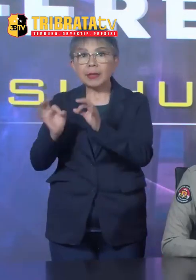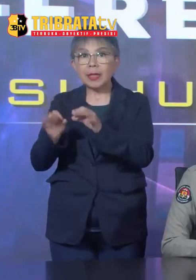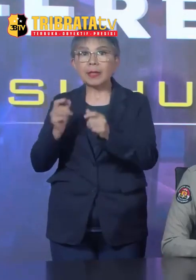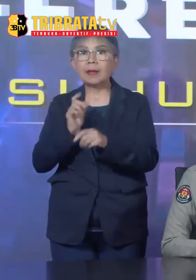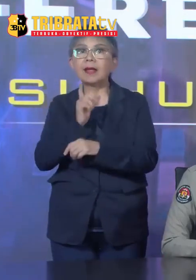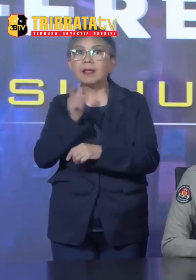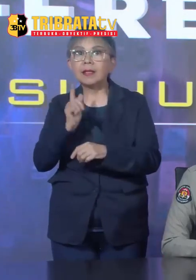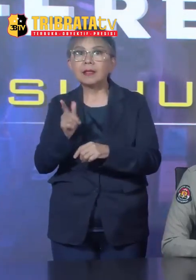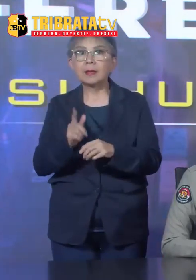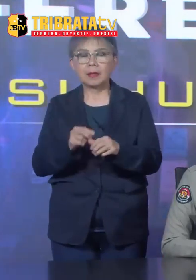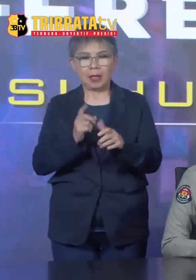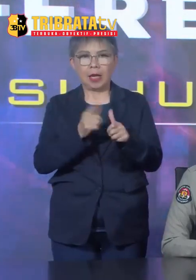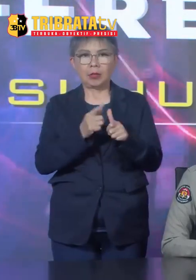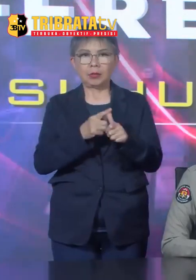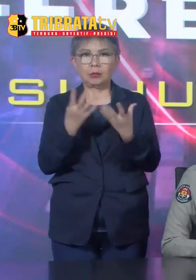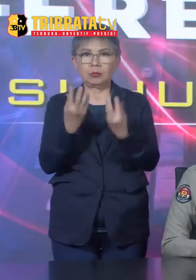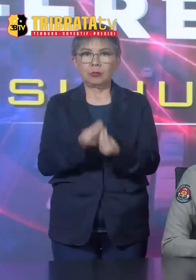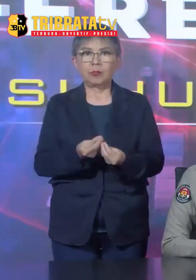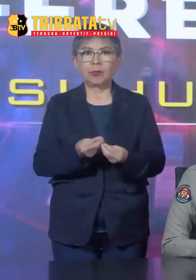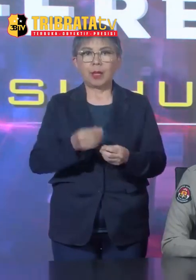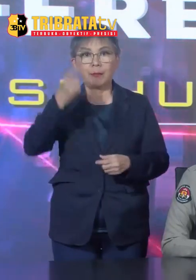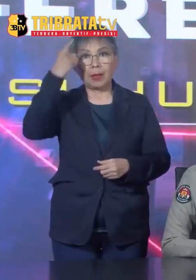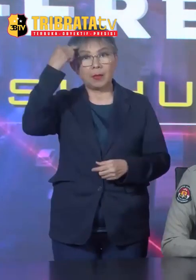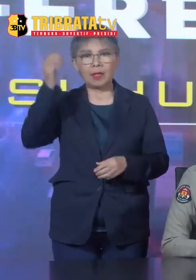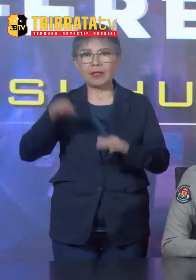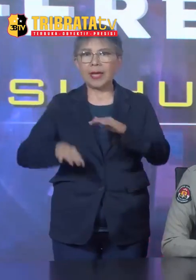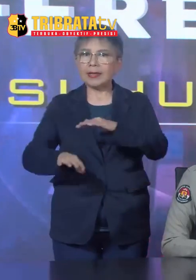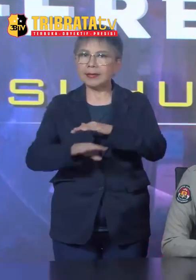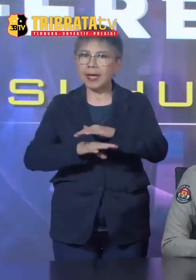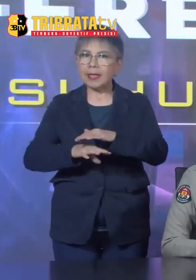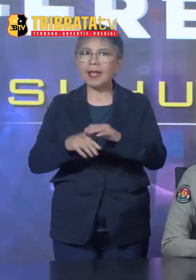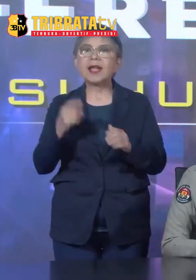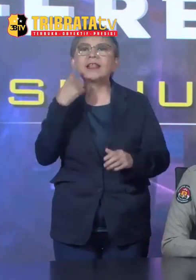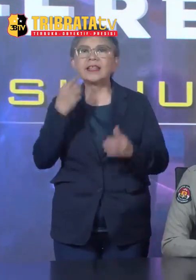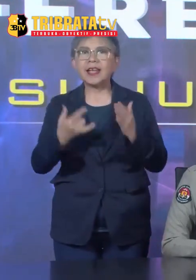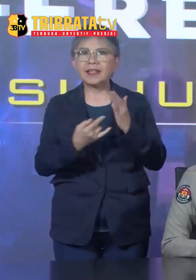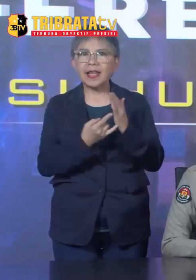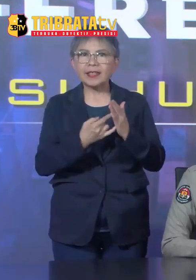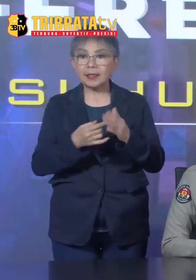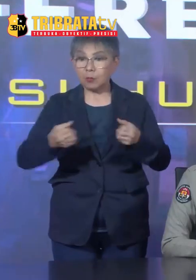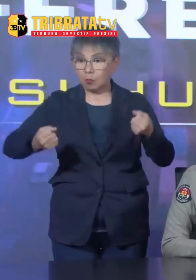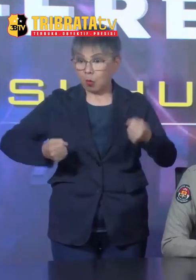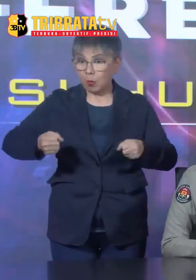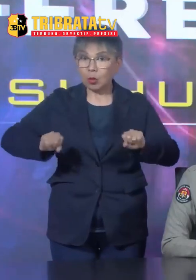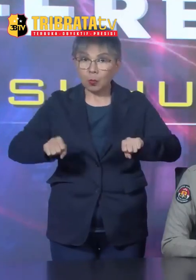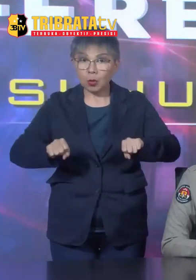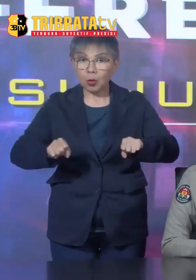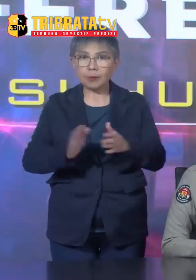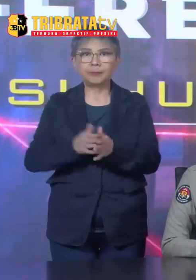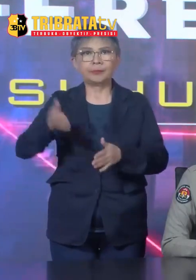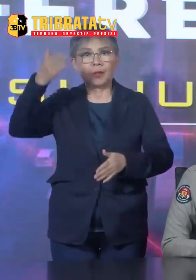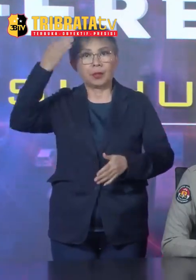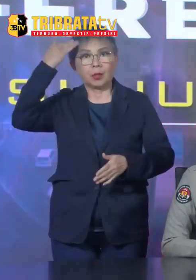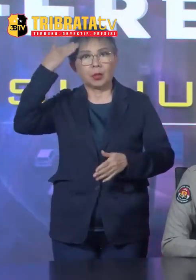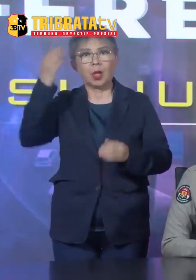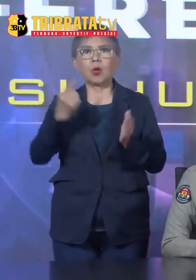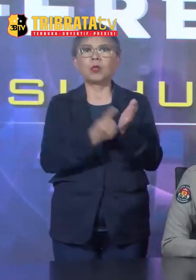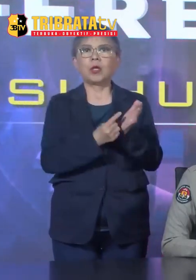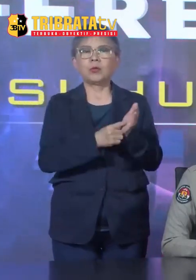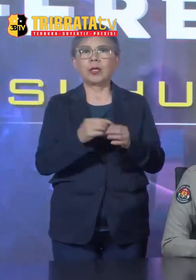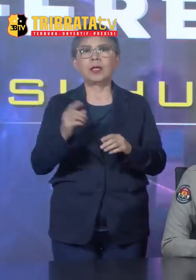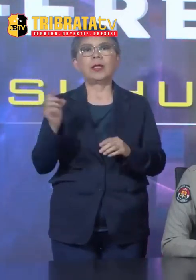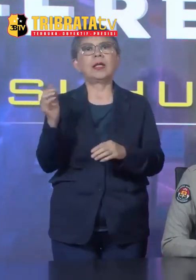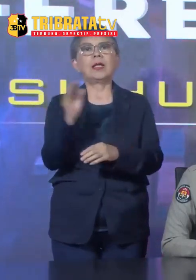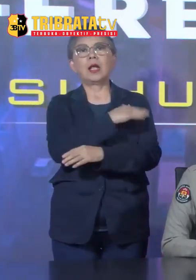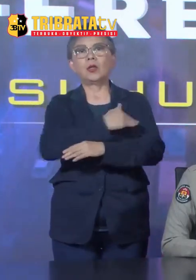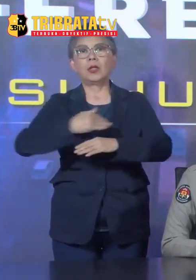pelatihan setidaknya meliputi pengetahuan dasar aspek teknis kendaraan pengetahuan tentang undang-undang lalu